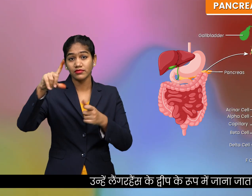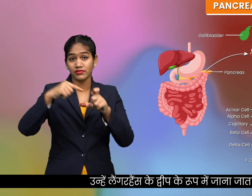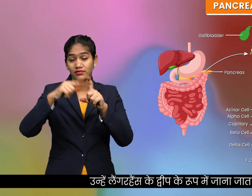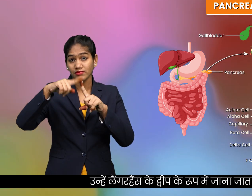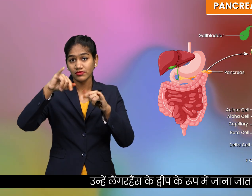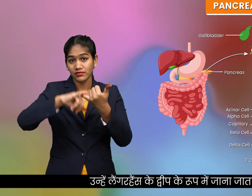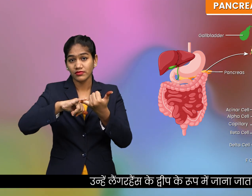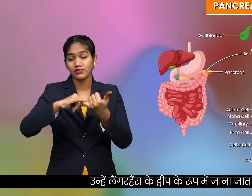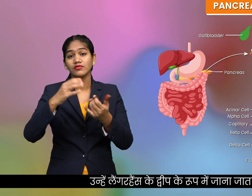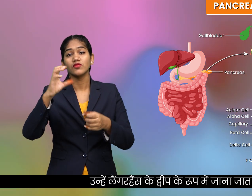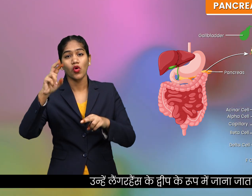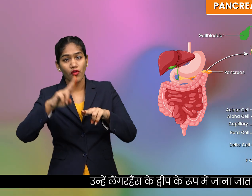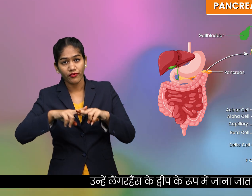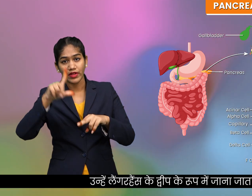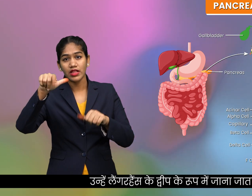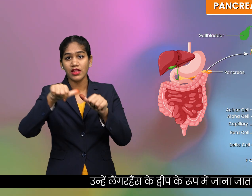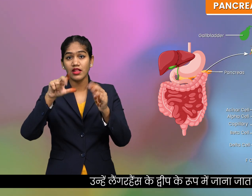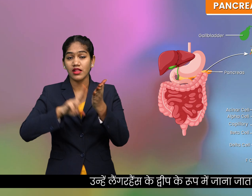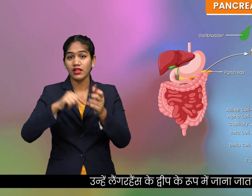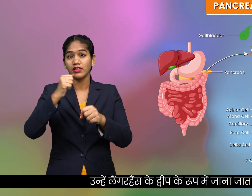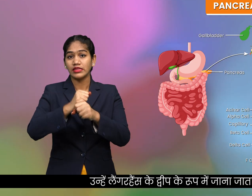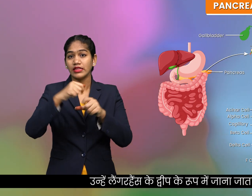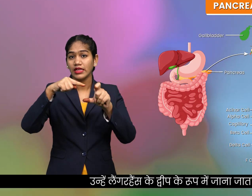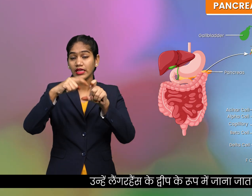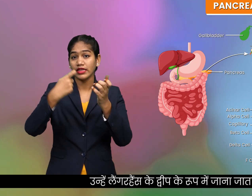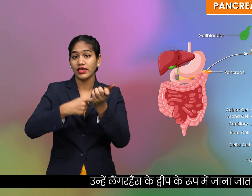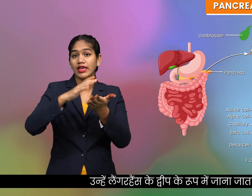में उसका नामकरण किया।